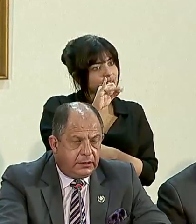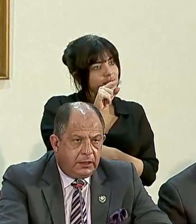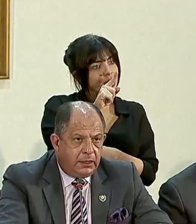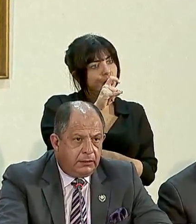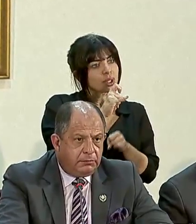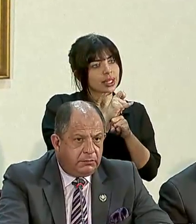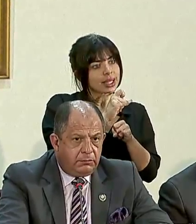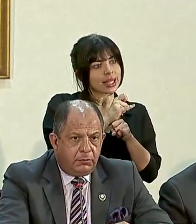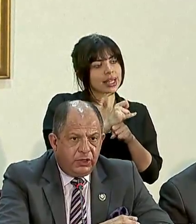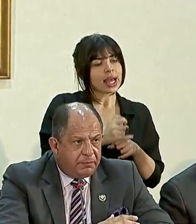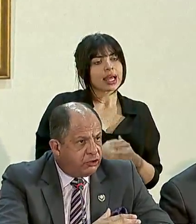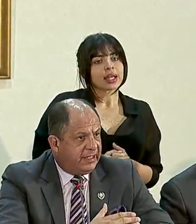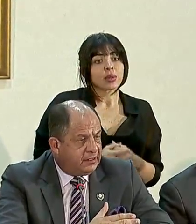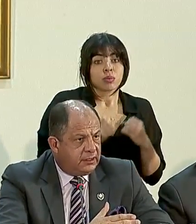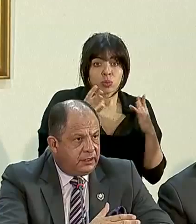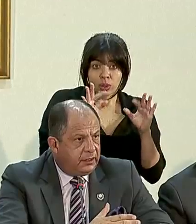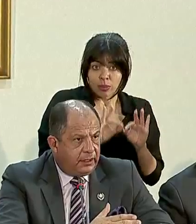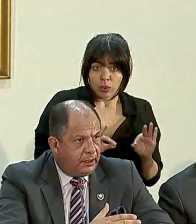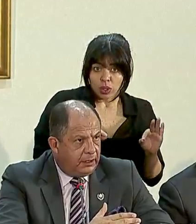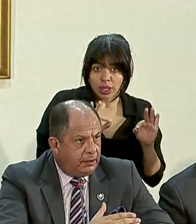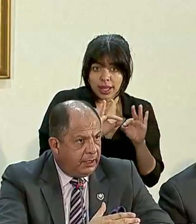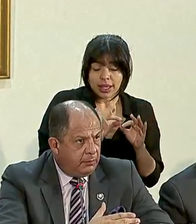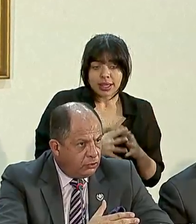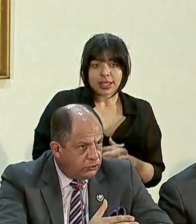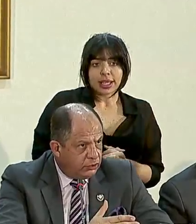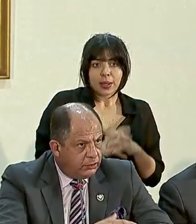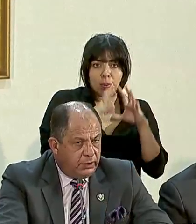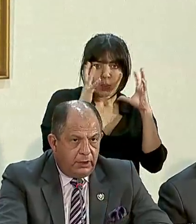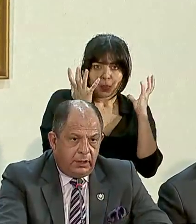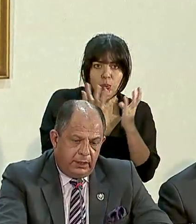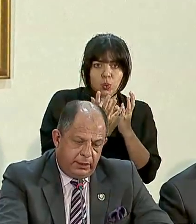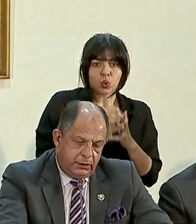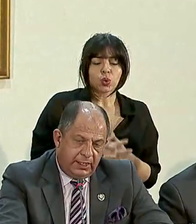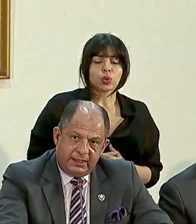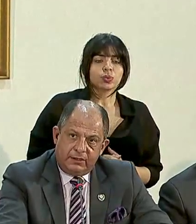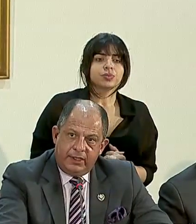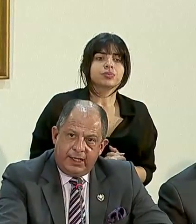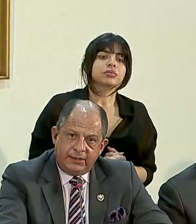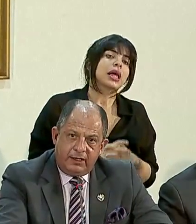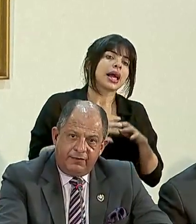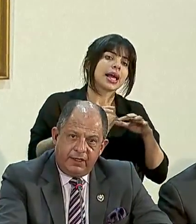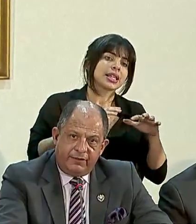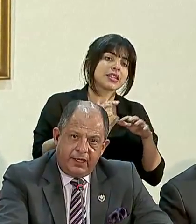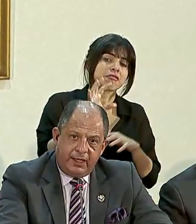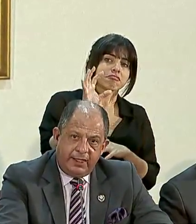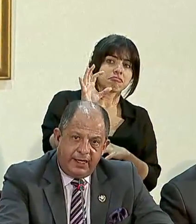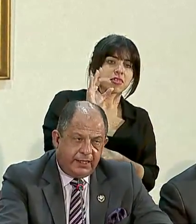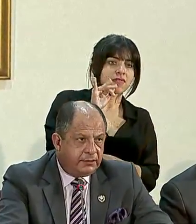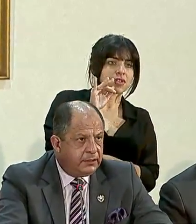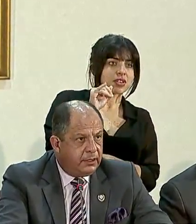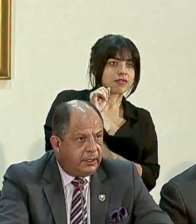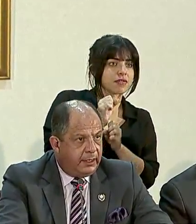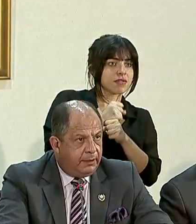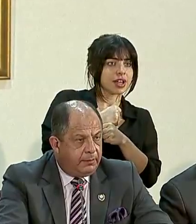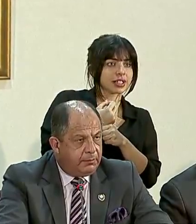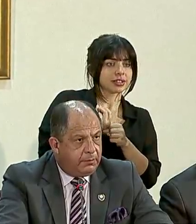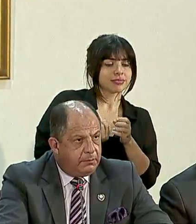entidad muy importante en el mundo. Las actividades de la FIFA generan